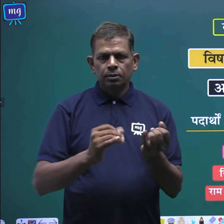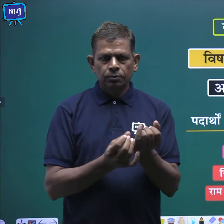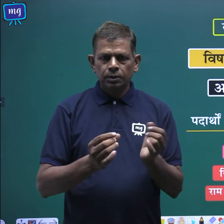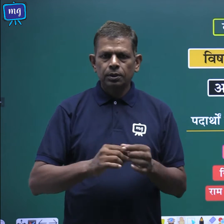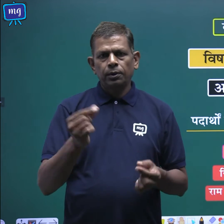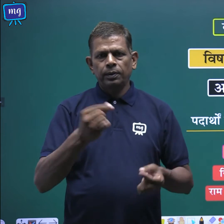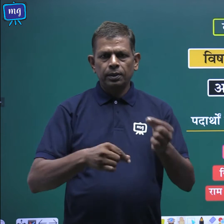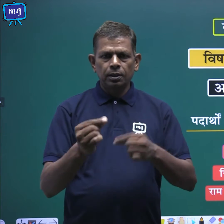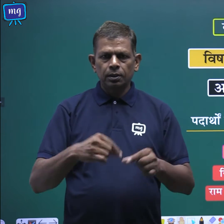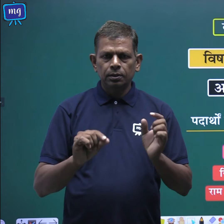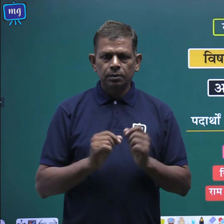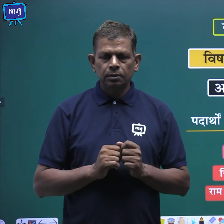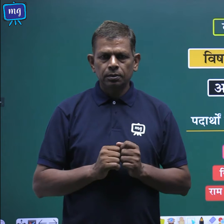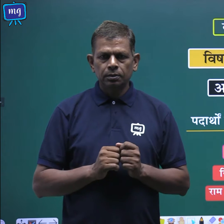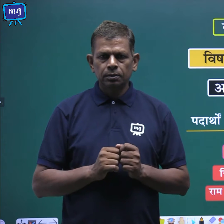विज्ञान